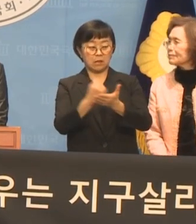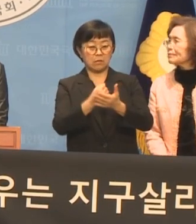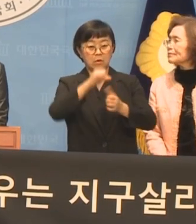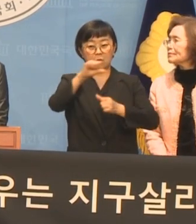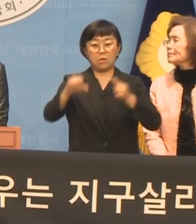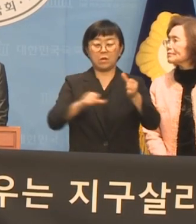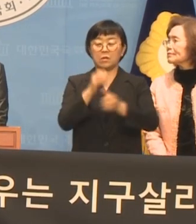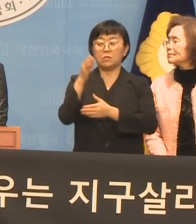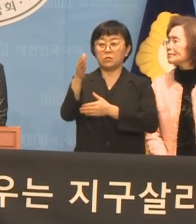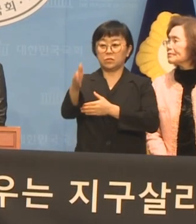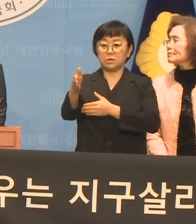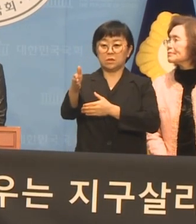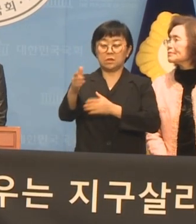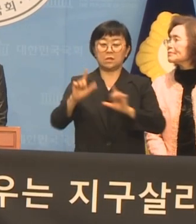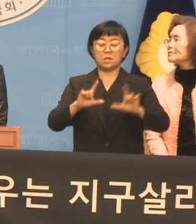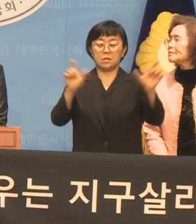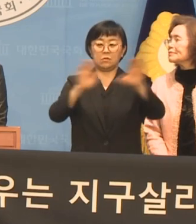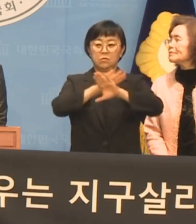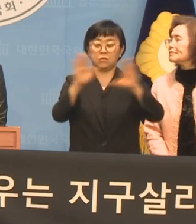환경 분야에서는 기후,